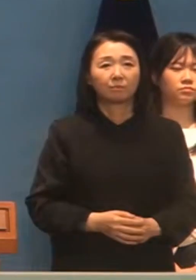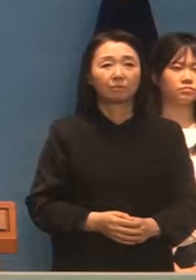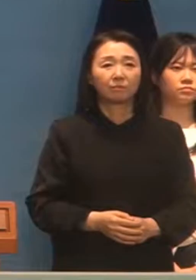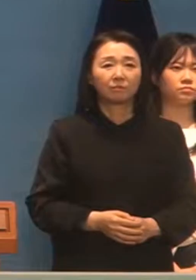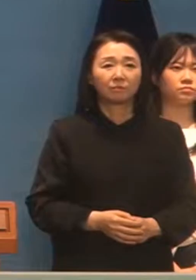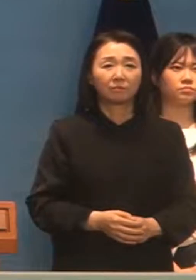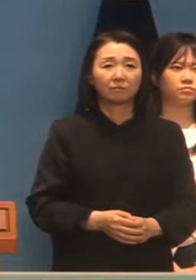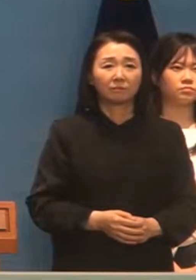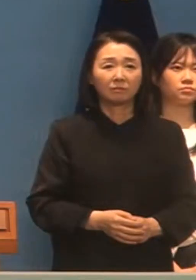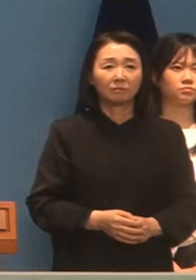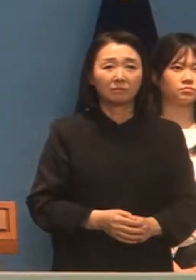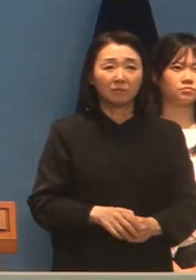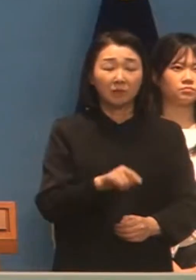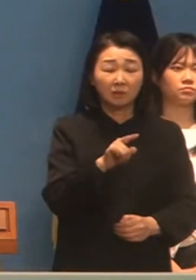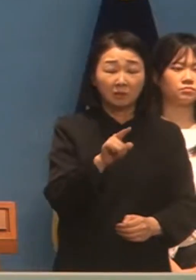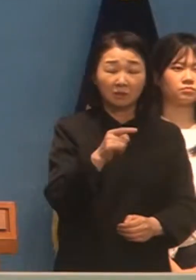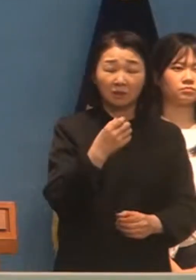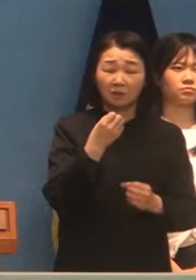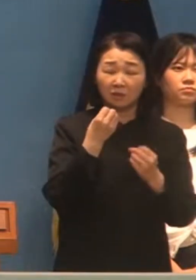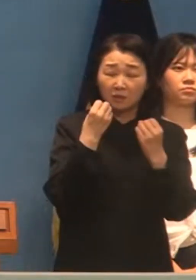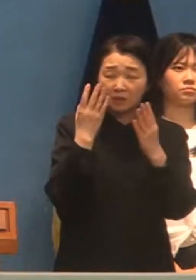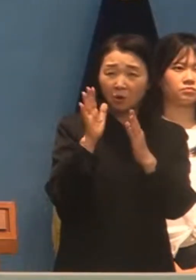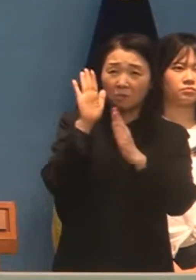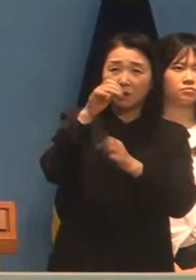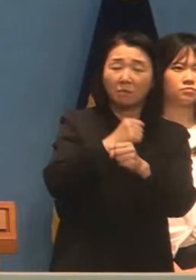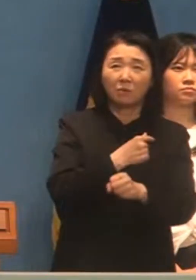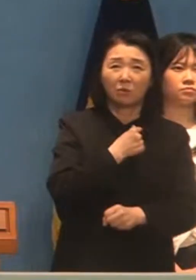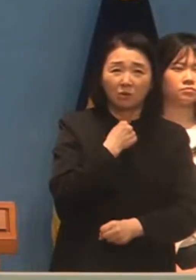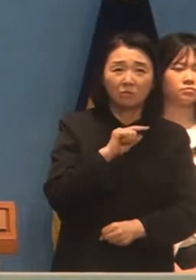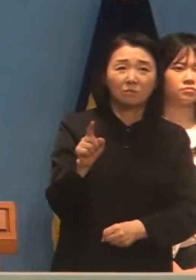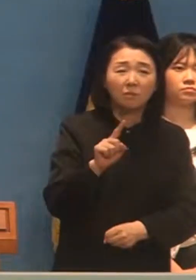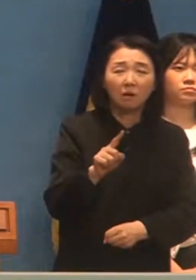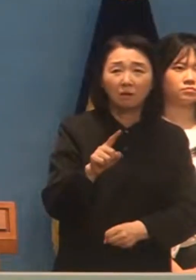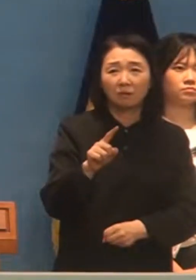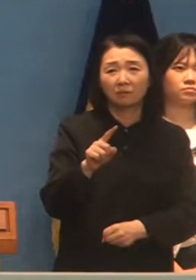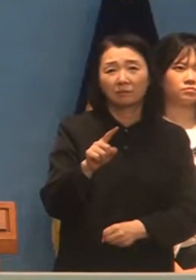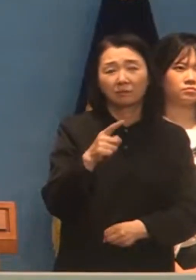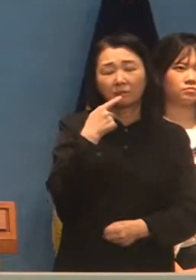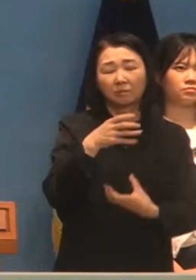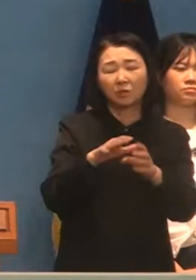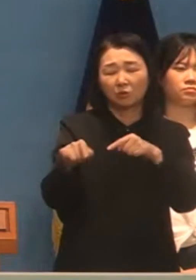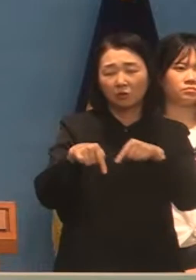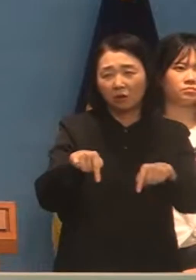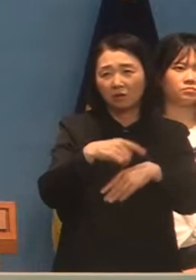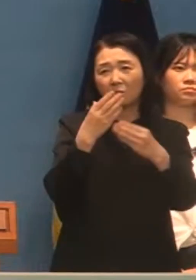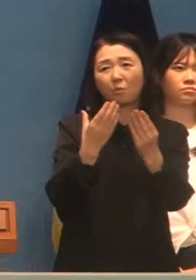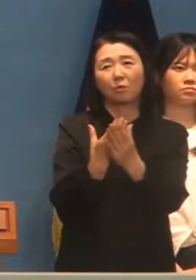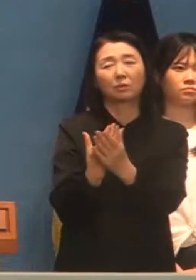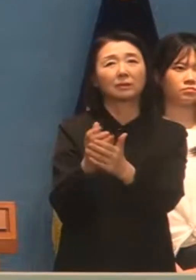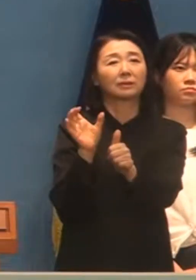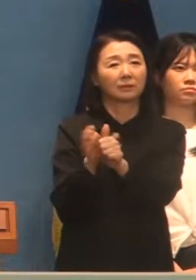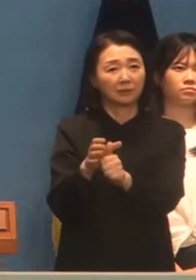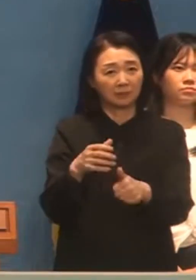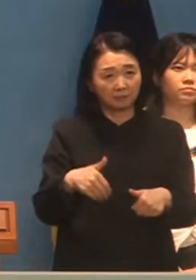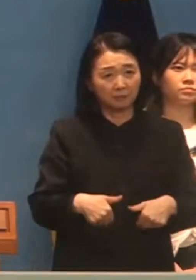그 부름에 응답하는 것은 민주진보 진영의 정치 세력들이 모두 짊어져야 할